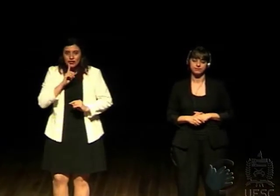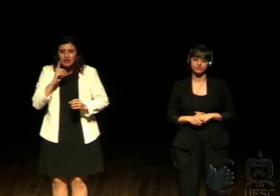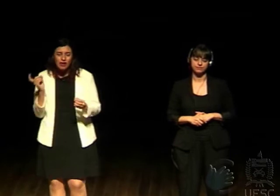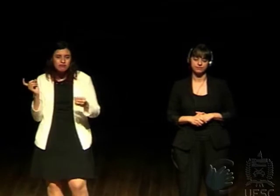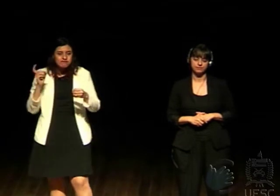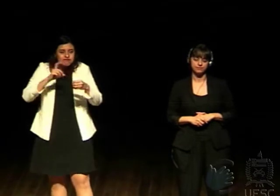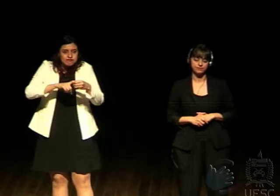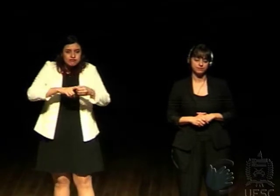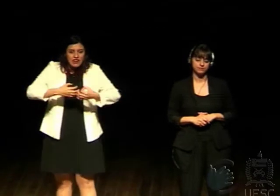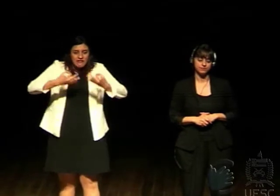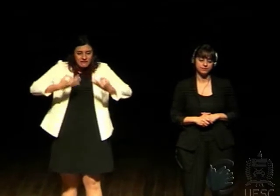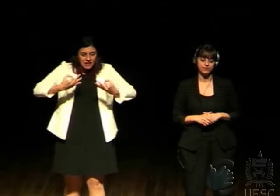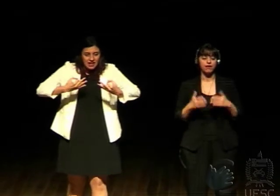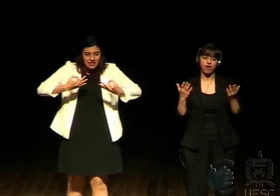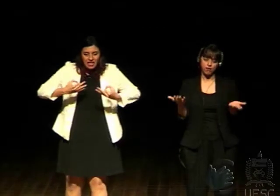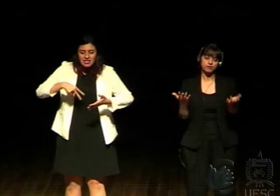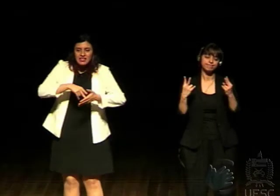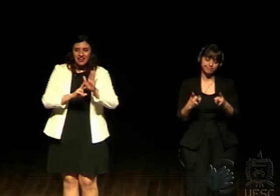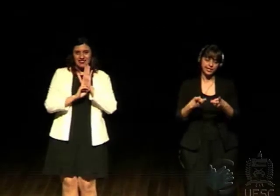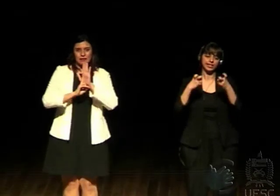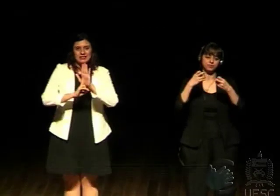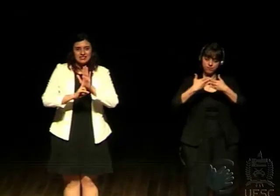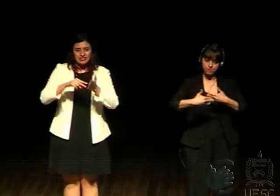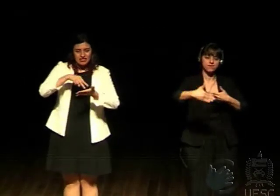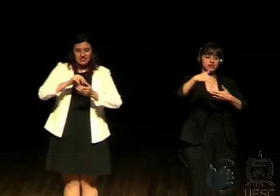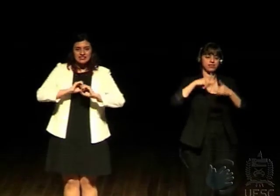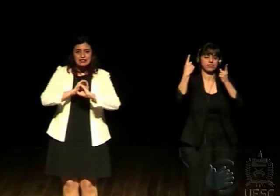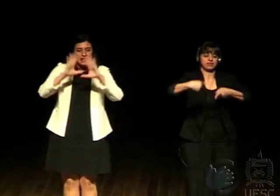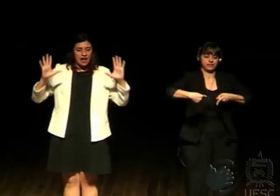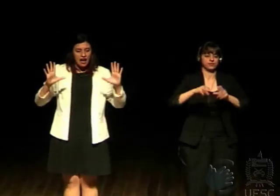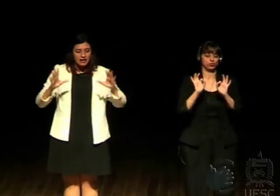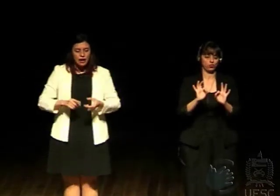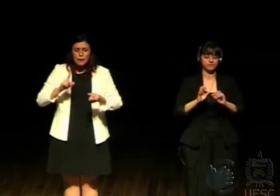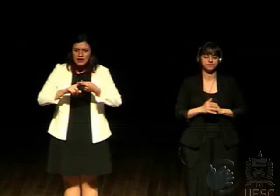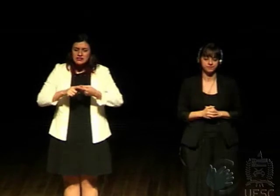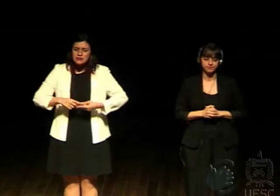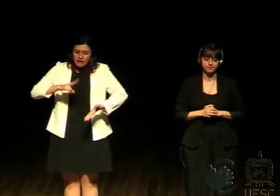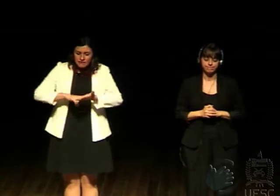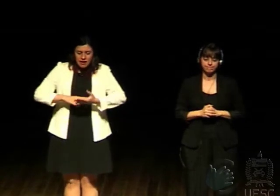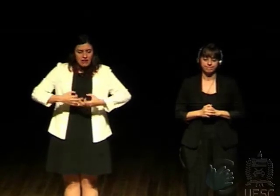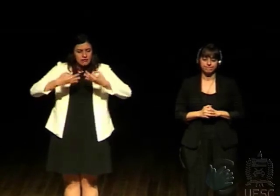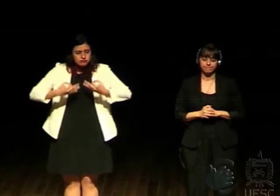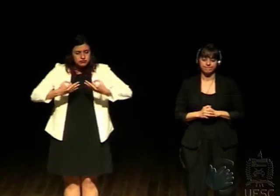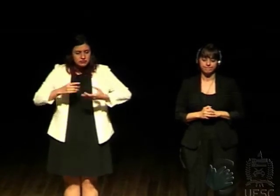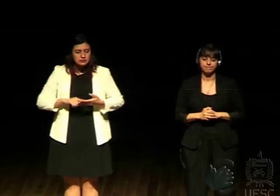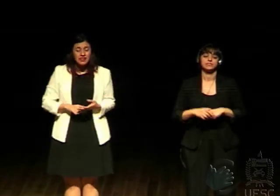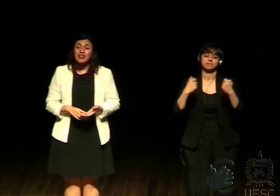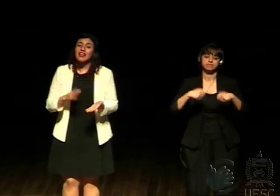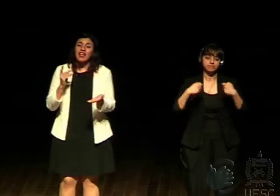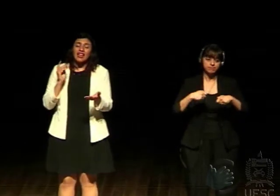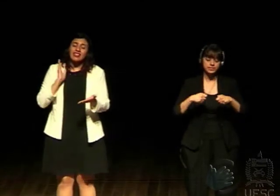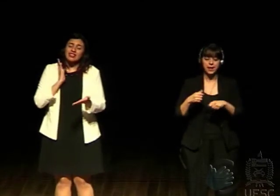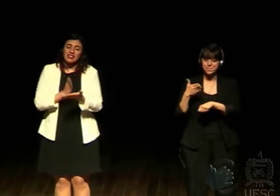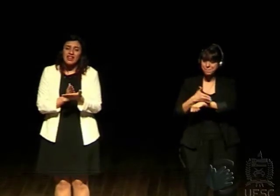Ahora, los desafíos que sentimos que enfrentamos es que necesitamos que hayan una